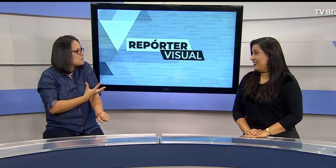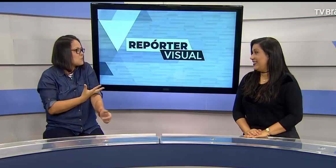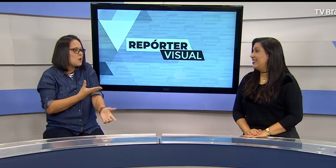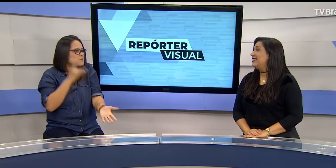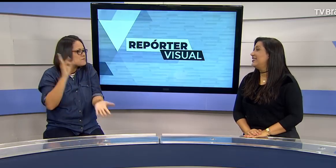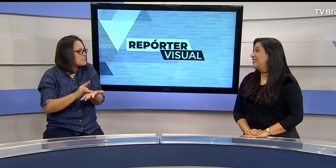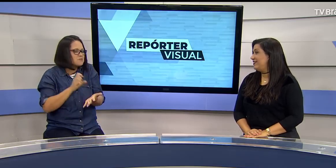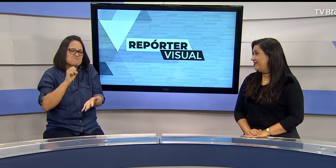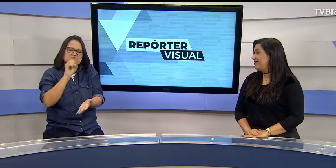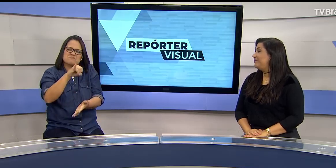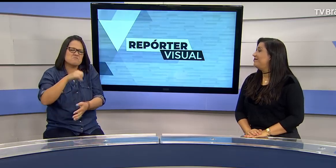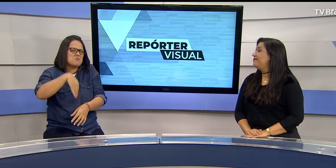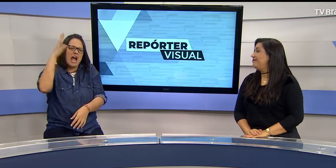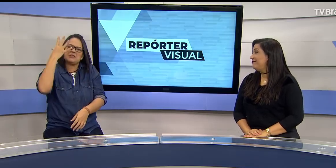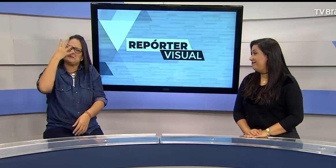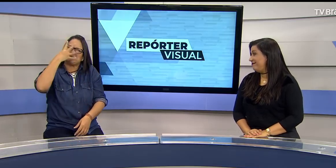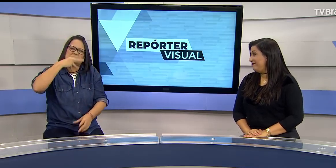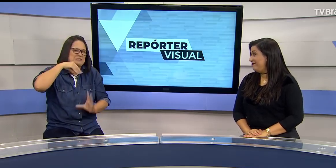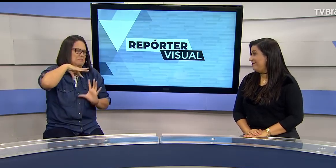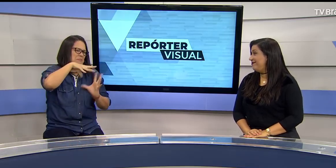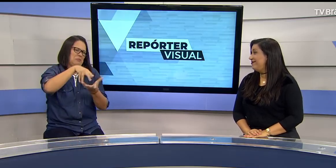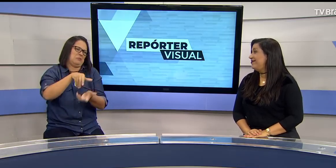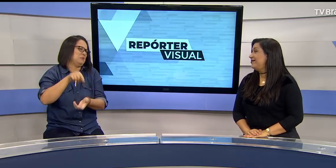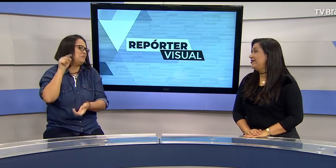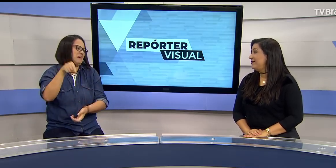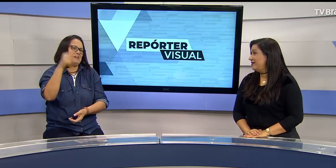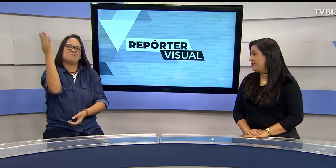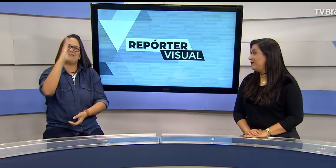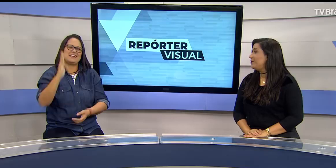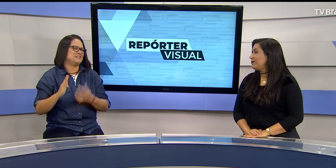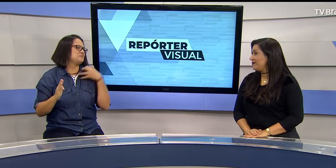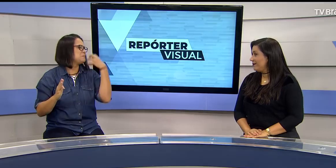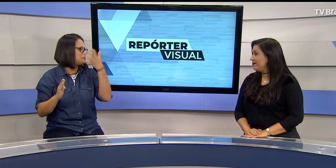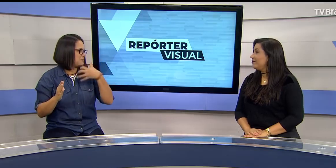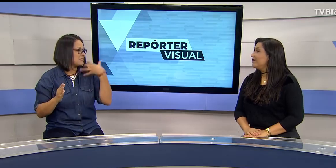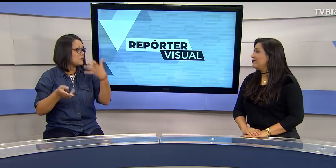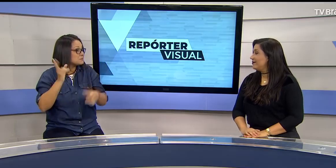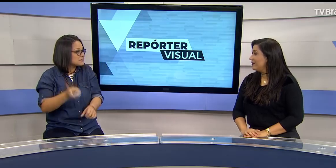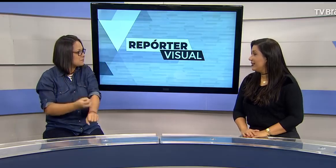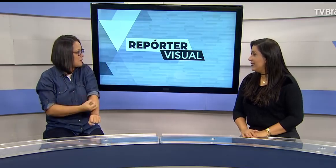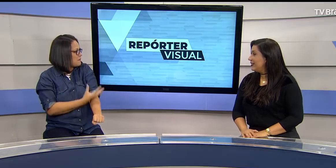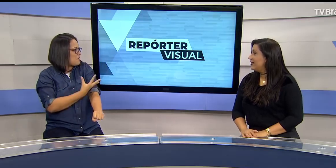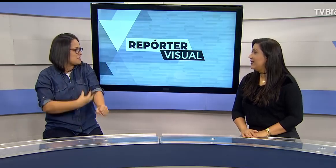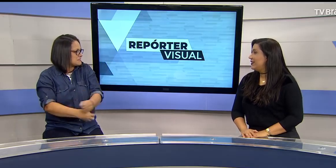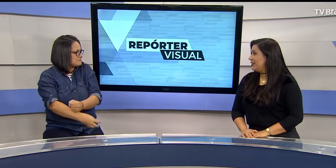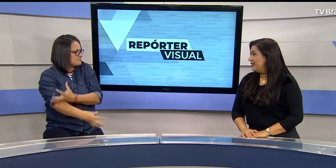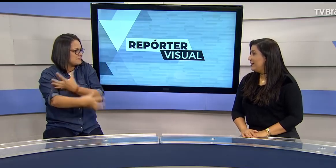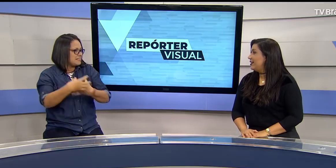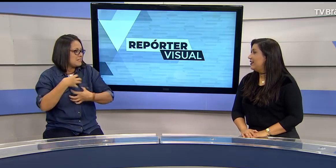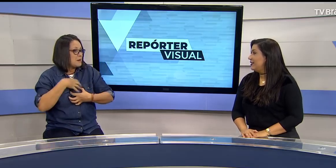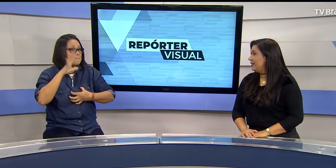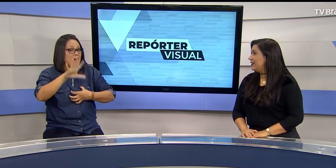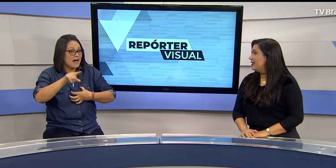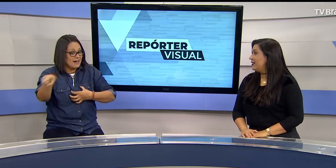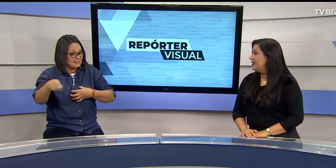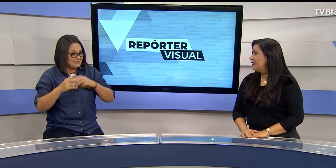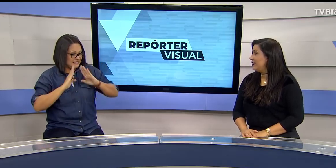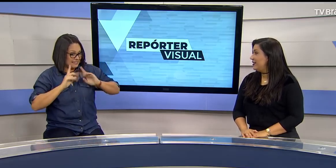Para mim, é sem dúvida o hino mais bonito do mundo, e eu sempre me emociono ao ouvir o hino nacional brasileiro. Mas ali na